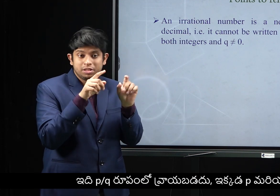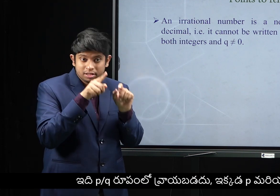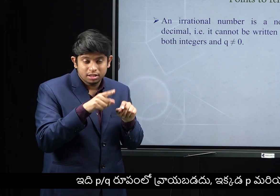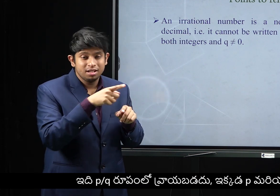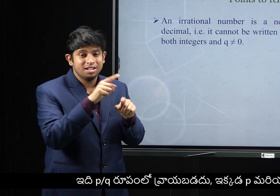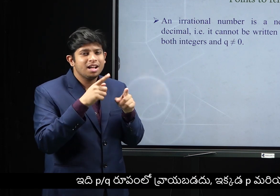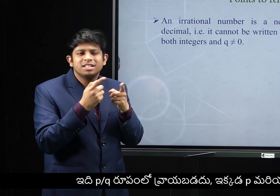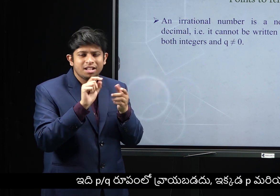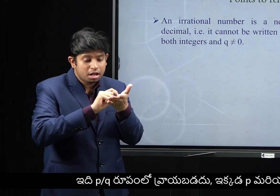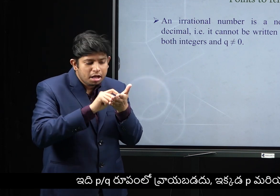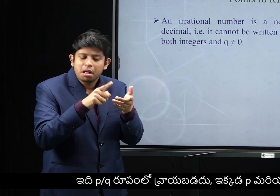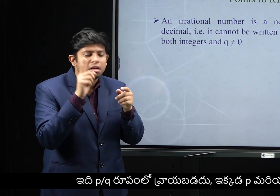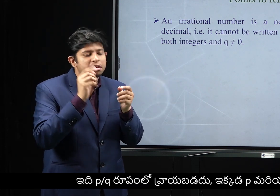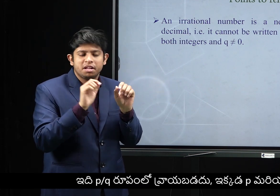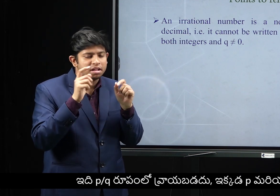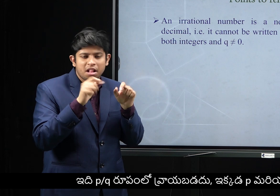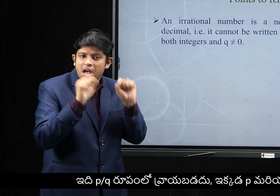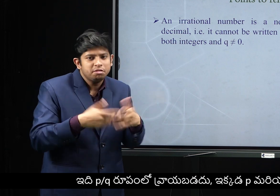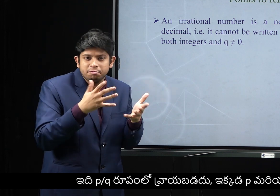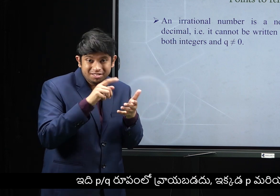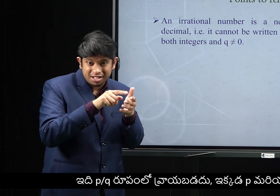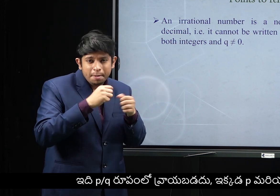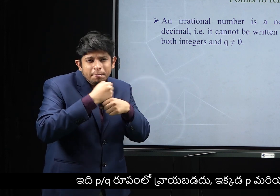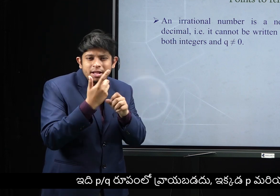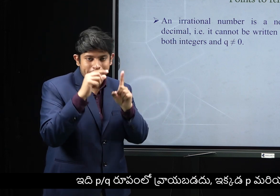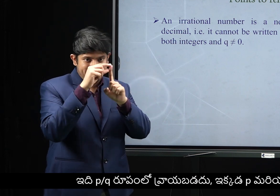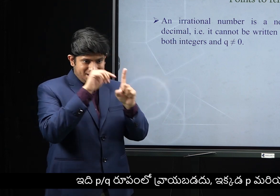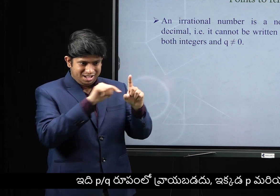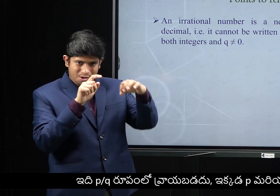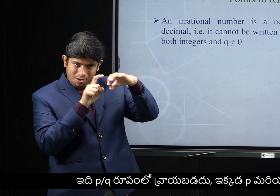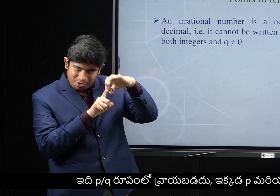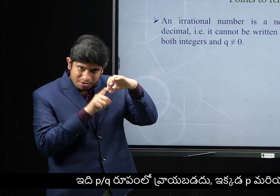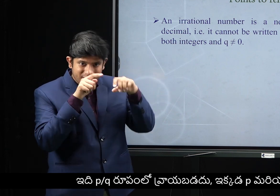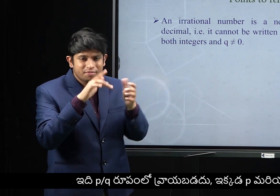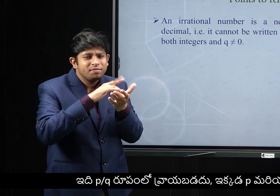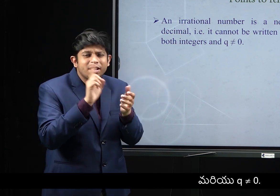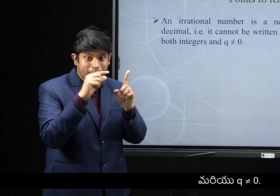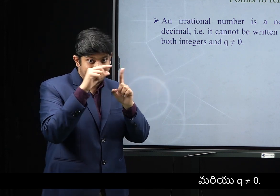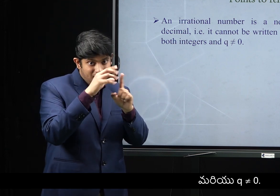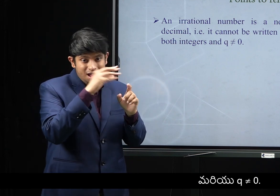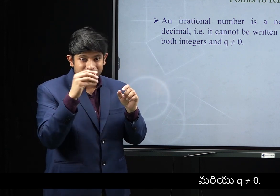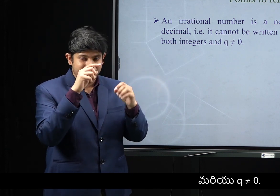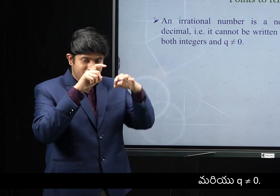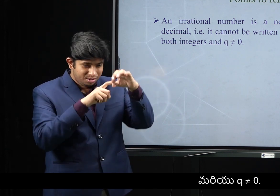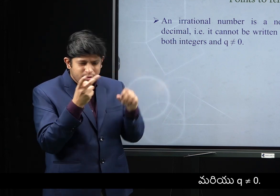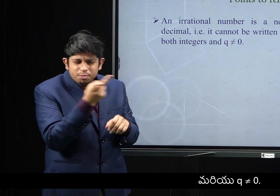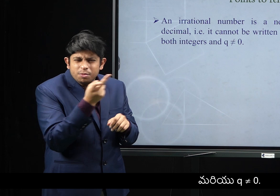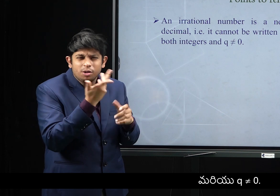ఇది p/q రూపంలో వ్రాయబడదు. ఇక్కడ p మరియు q రెండు పూర్ణాంకాలు మరియు q is not equals to